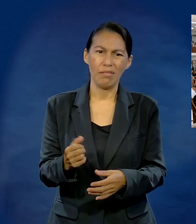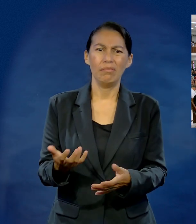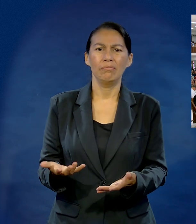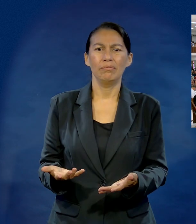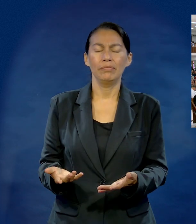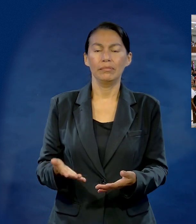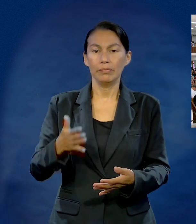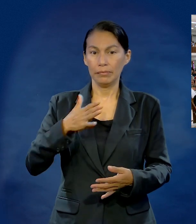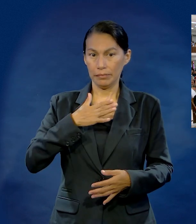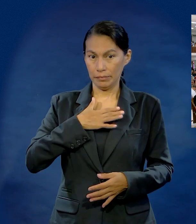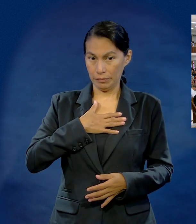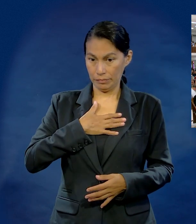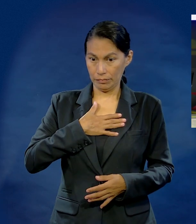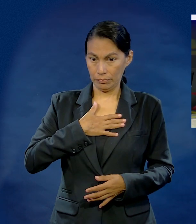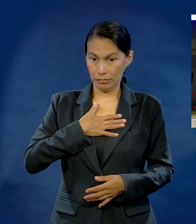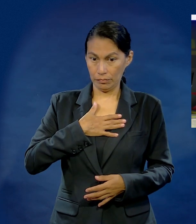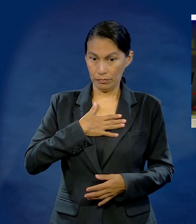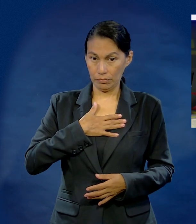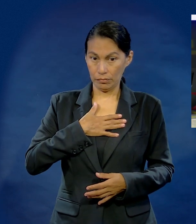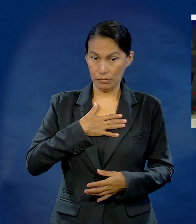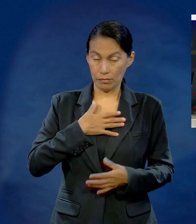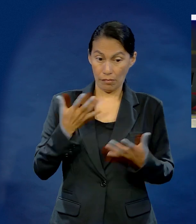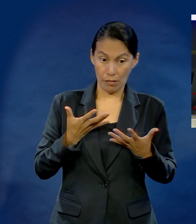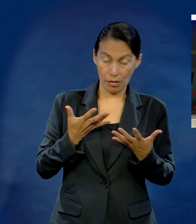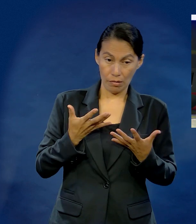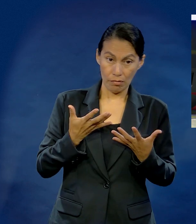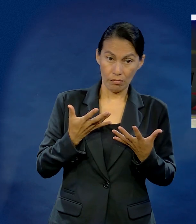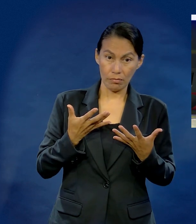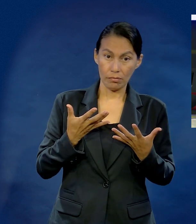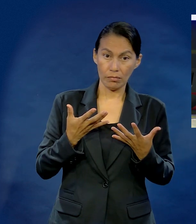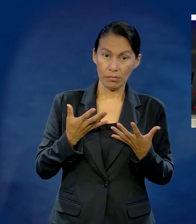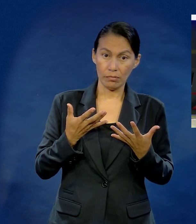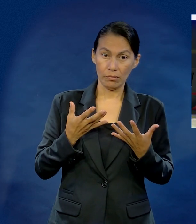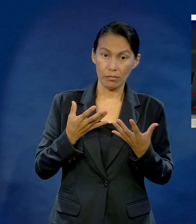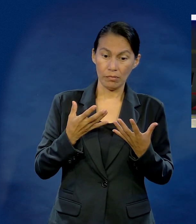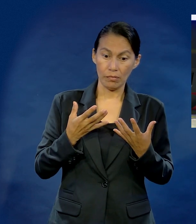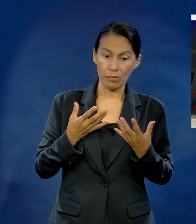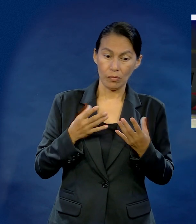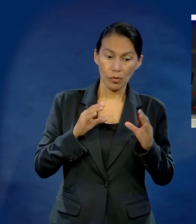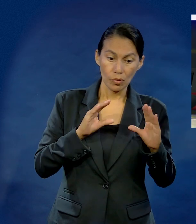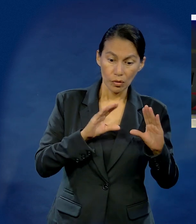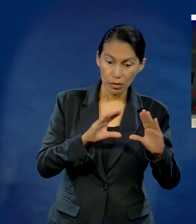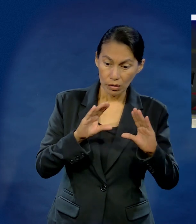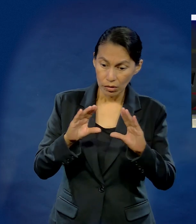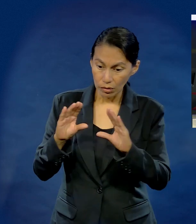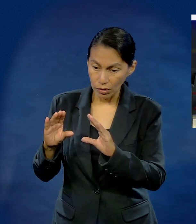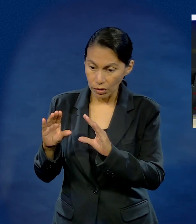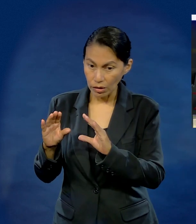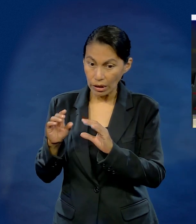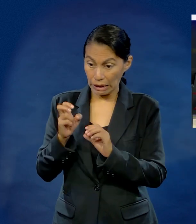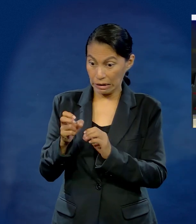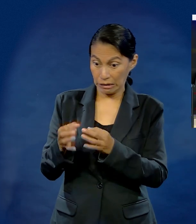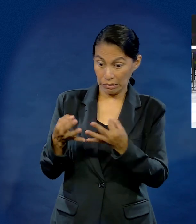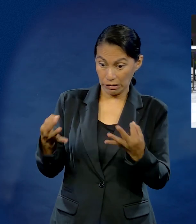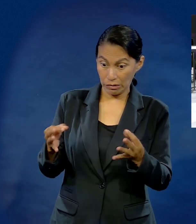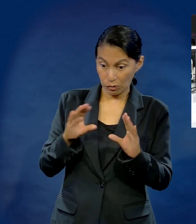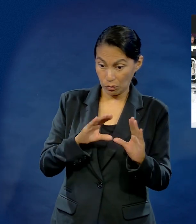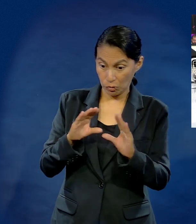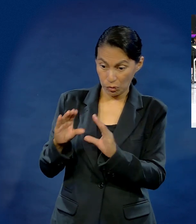Y pastor, hay gente que tiene su terreno bien cuidado y hay gente que lo tiene lleno de maleza. Para